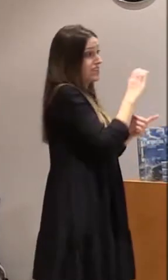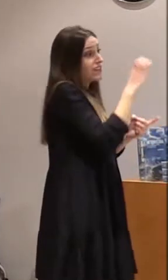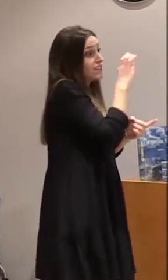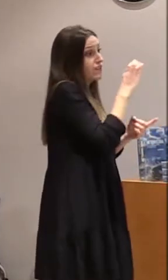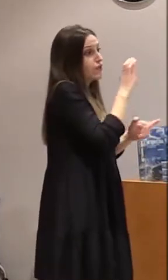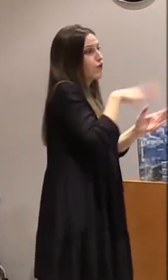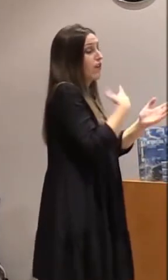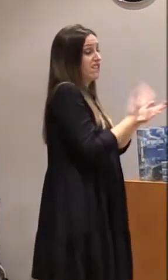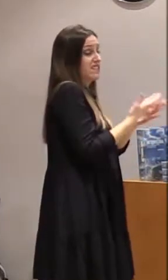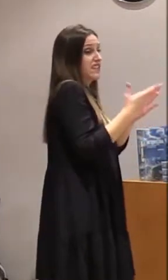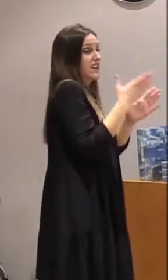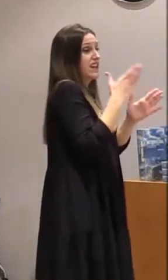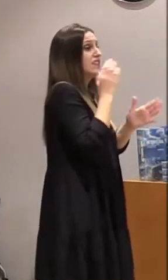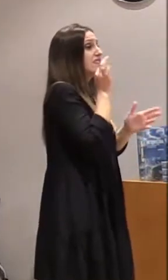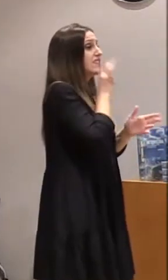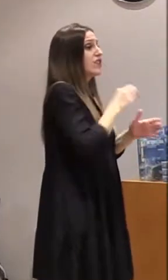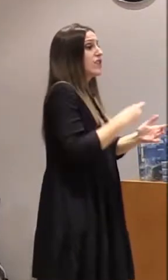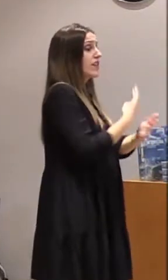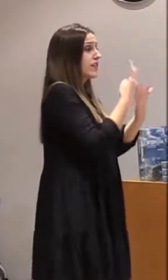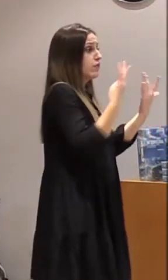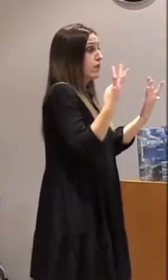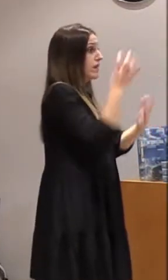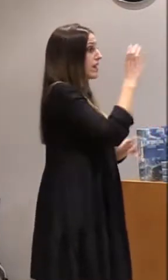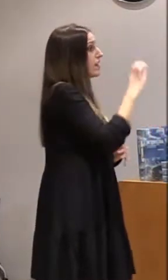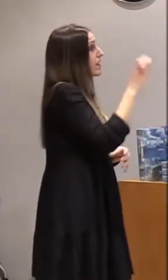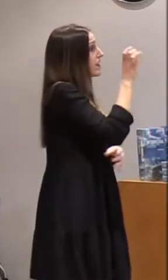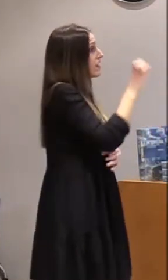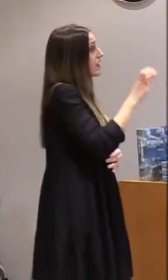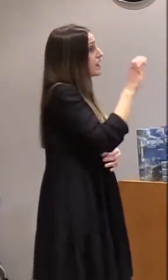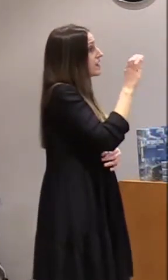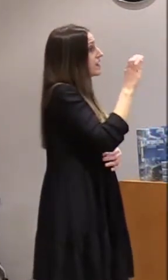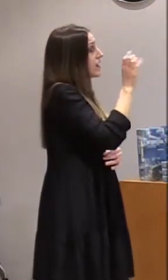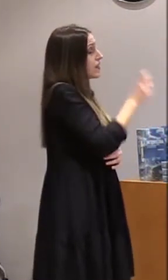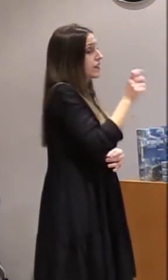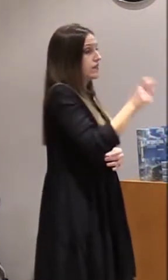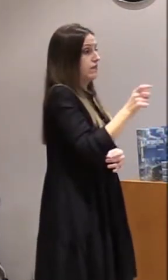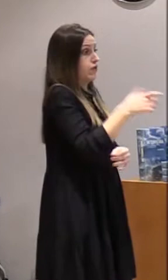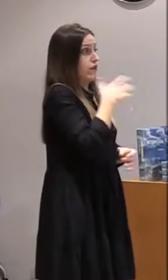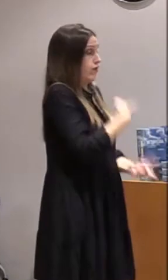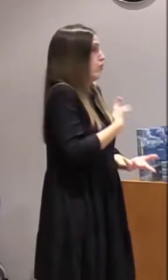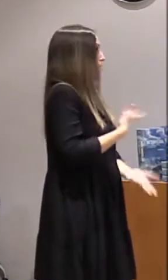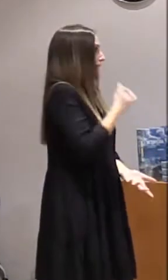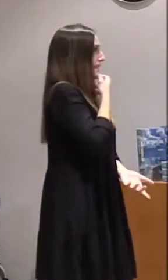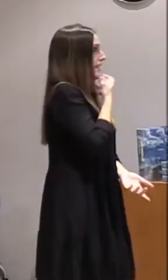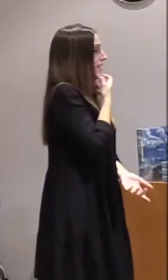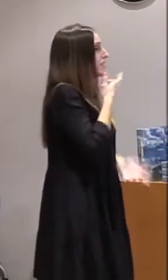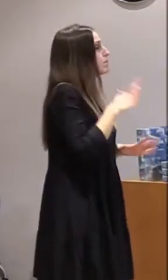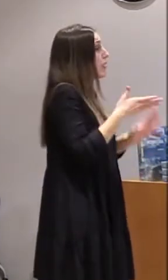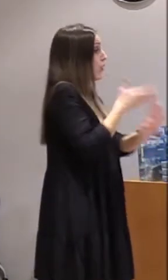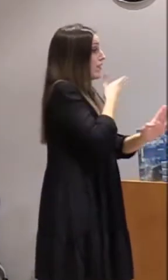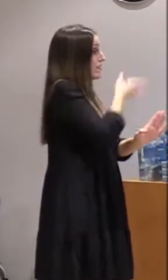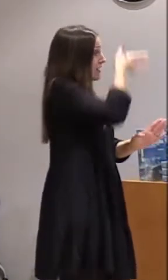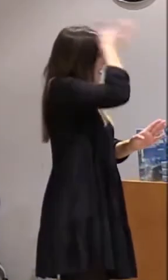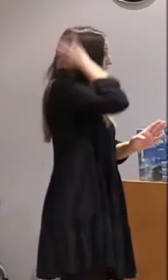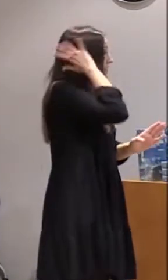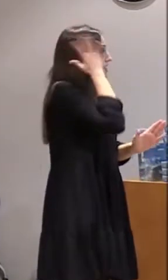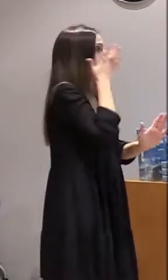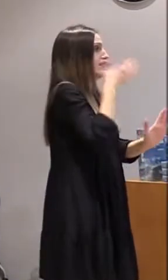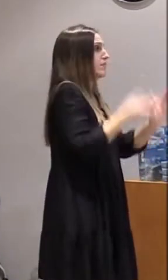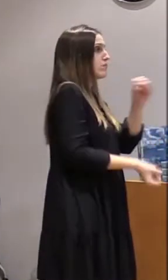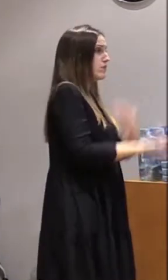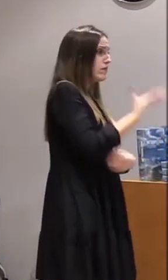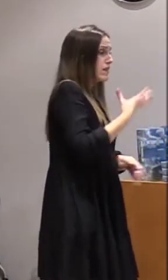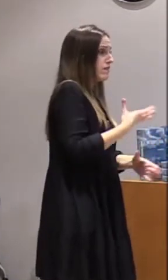época, hasta ya bien entrado el siglo XIX, los científicos hoy en día publican en inglés, pero en esa época publicaban en latín en muchos casos.